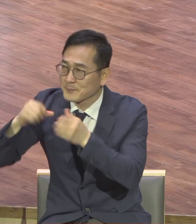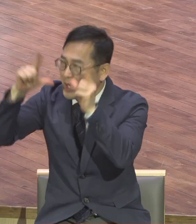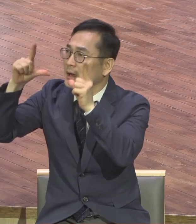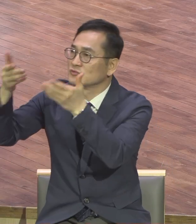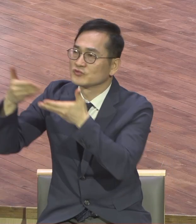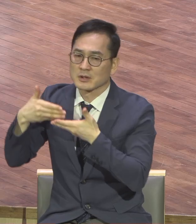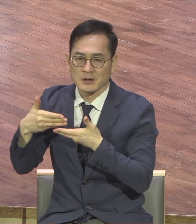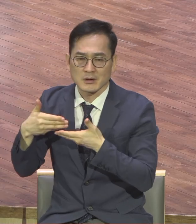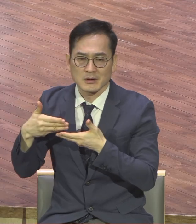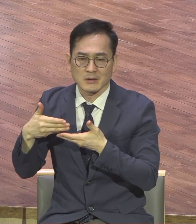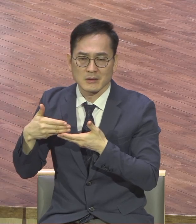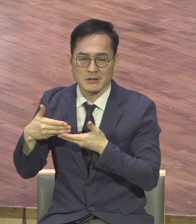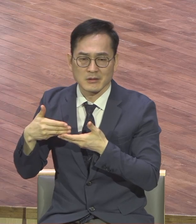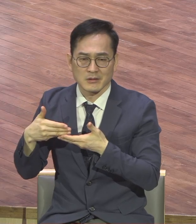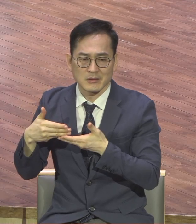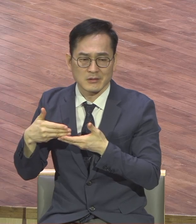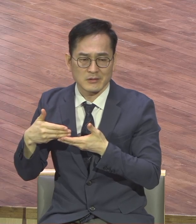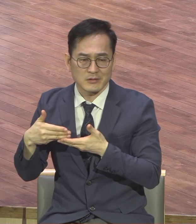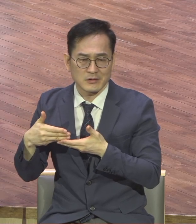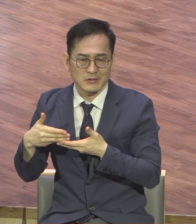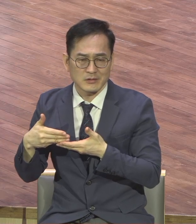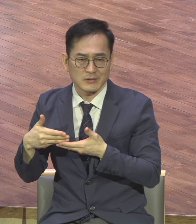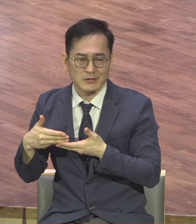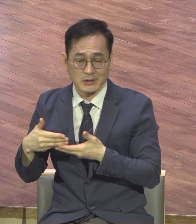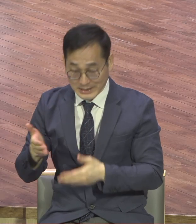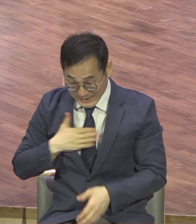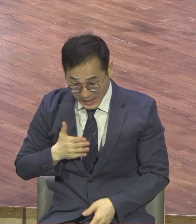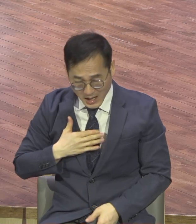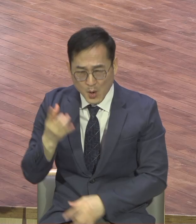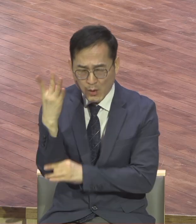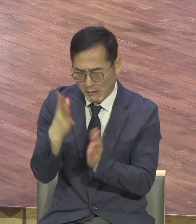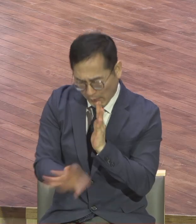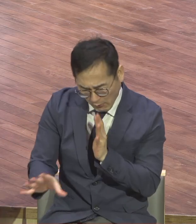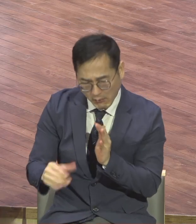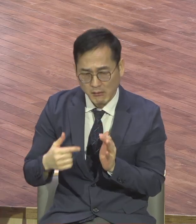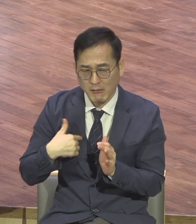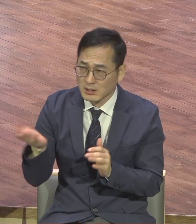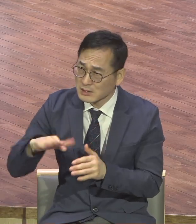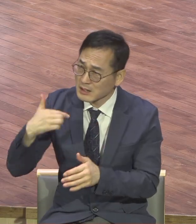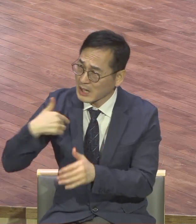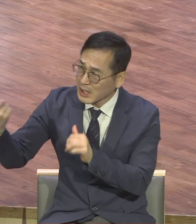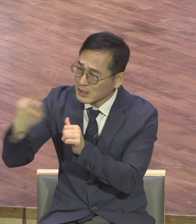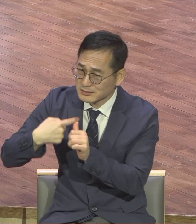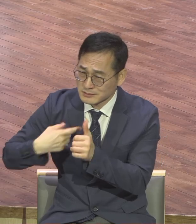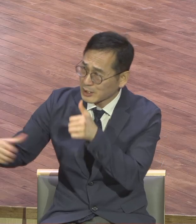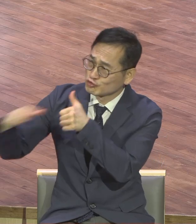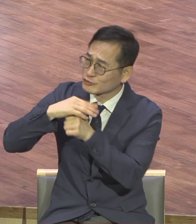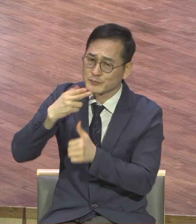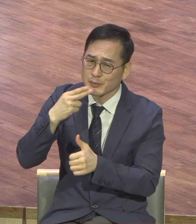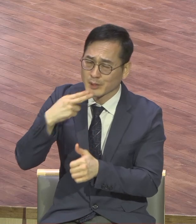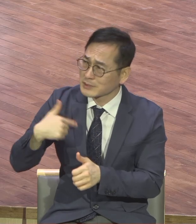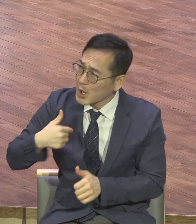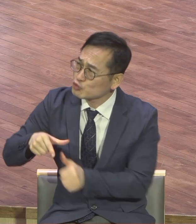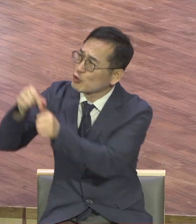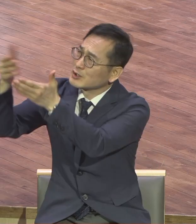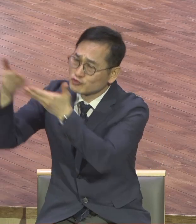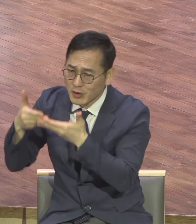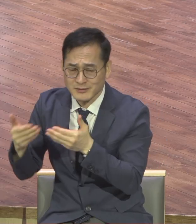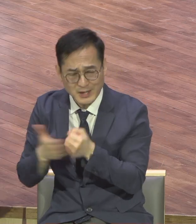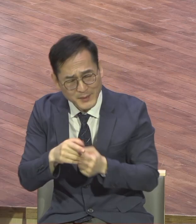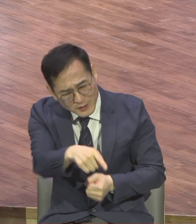있는 이스라엘 백성들을 하나님이 버리실 리가 없다. 그런 고백이에요.